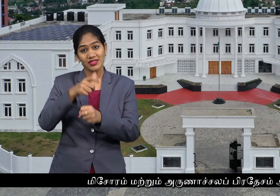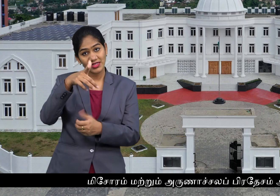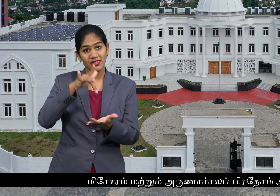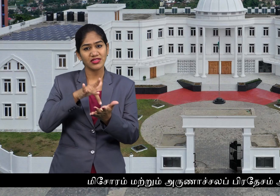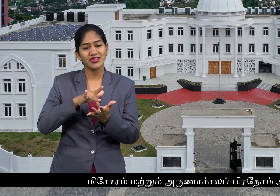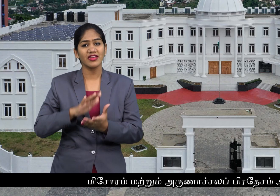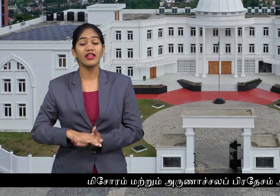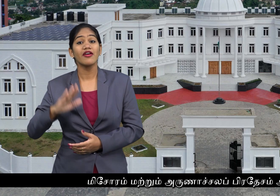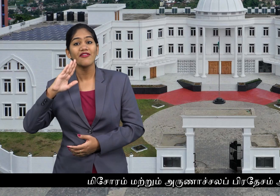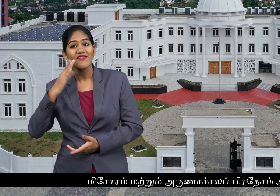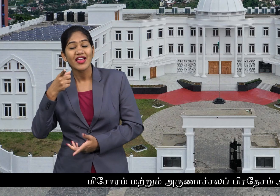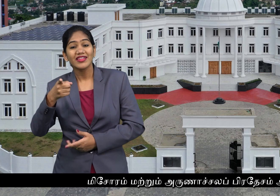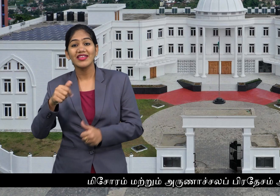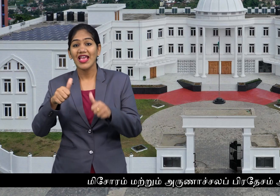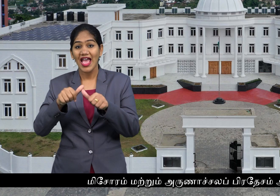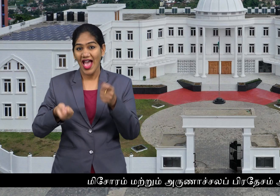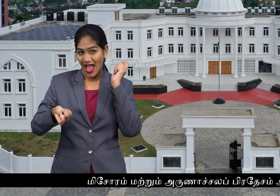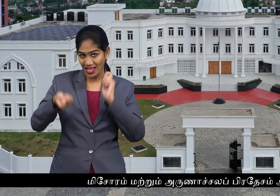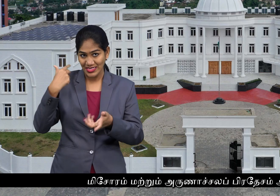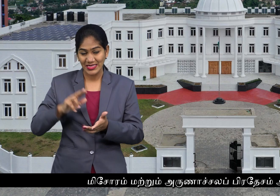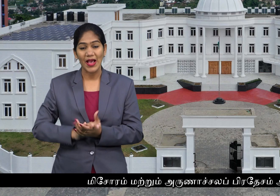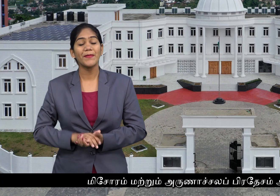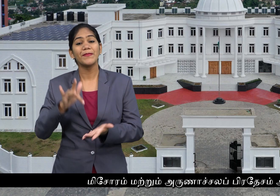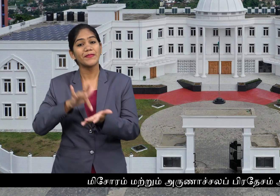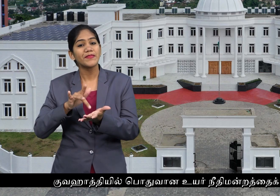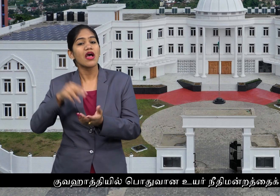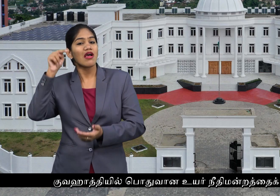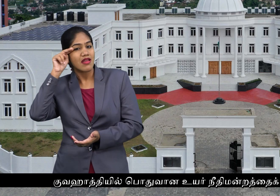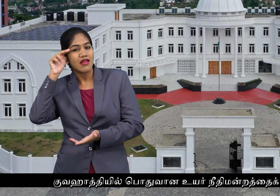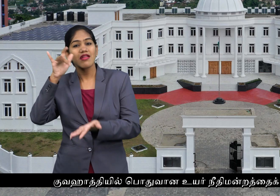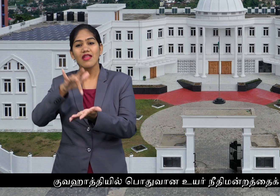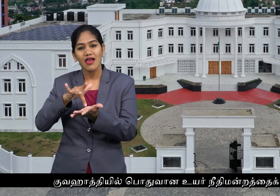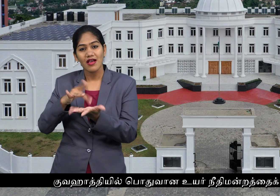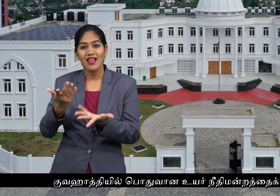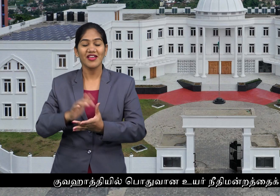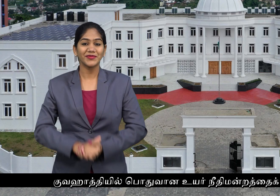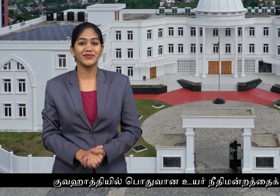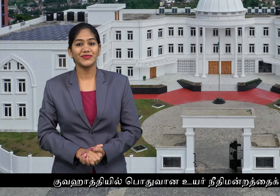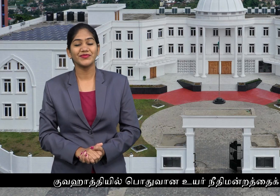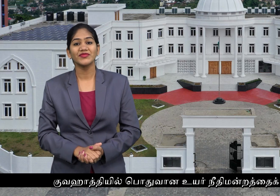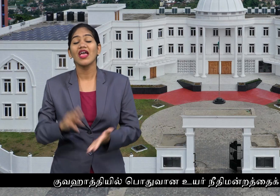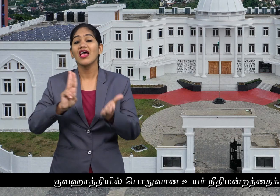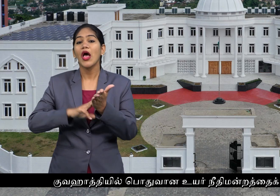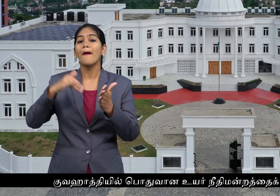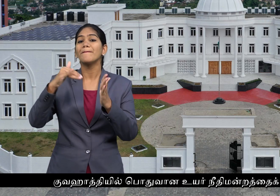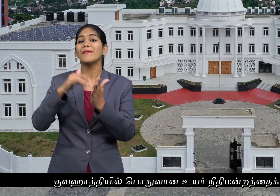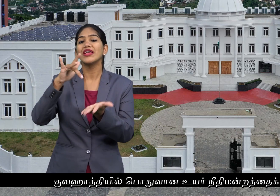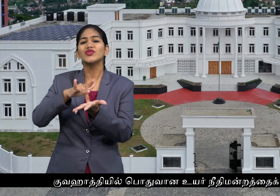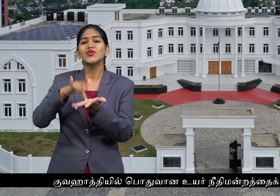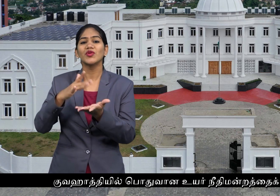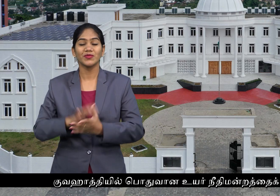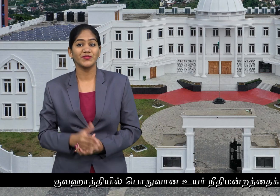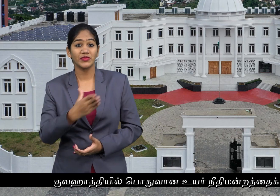மிசோரம் மற்றும் அருணாச்சலம் பிரதேஷ் ஆகியவை குவாஹாத்தியில் பொதுவான